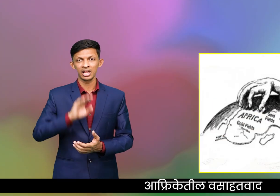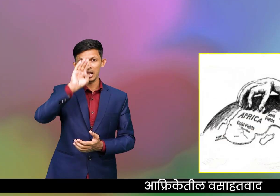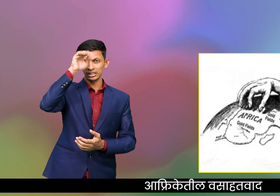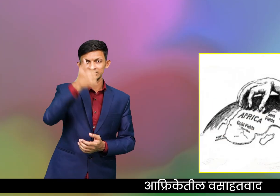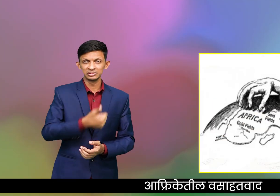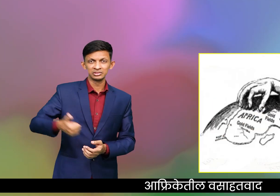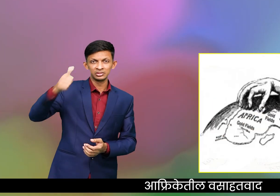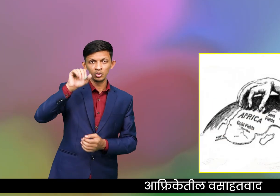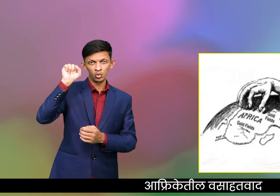आफ्रिकेतील वसाहतवाद.